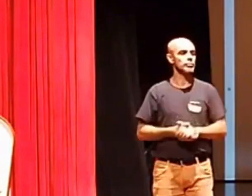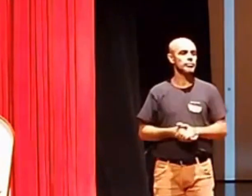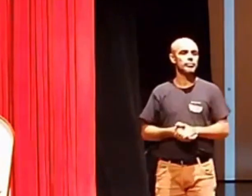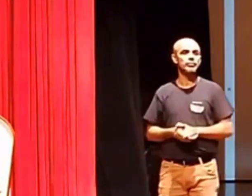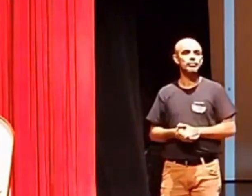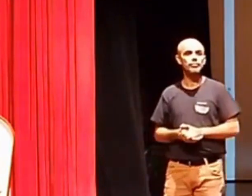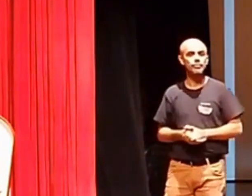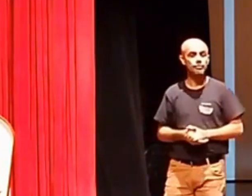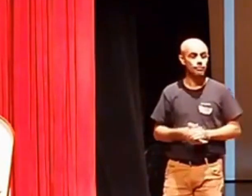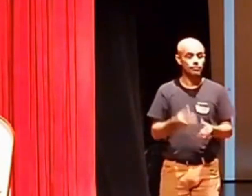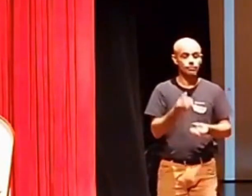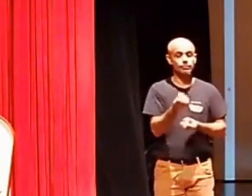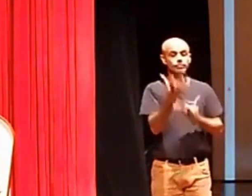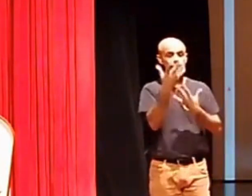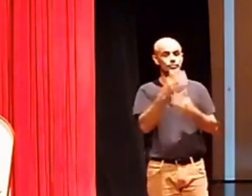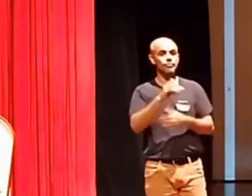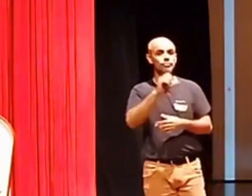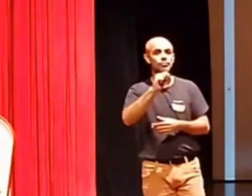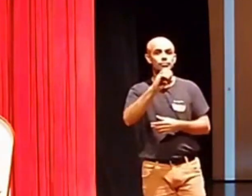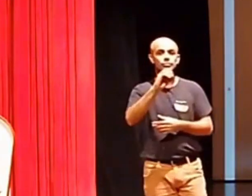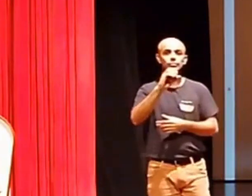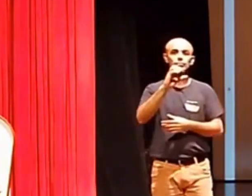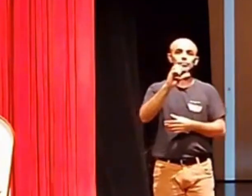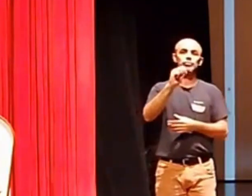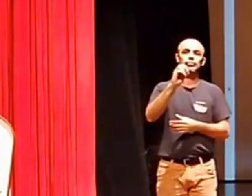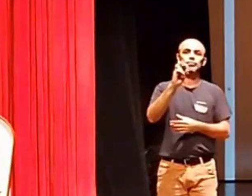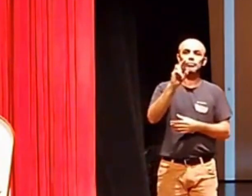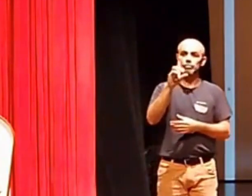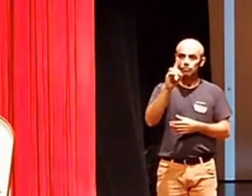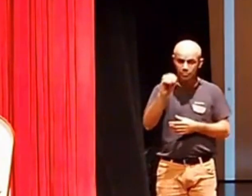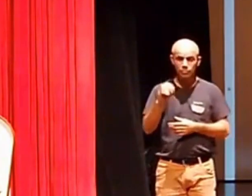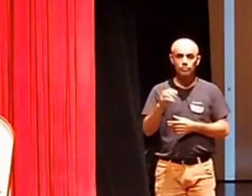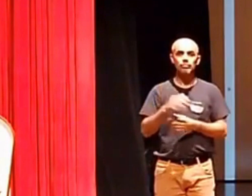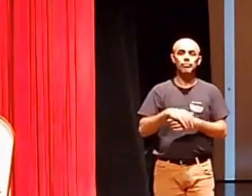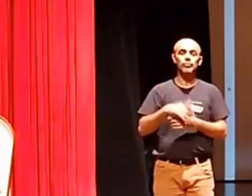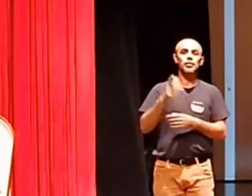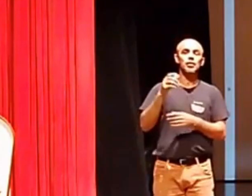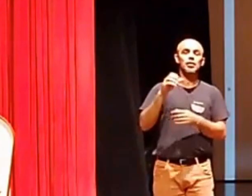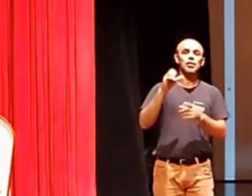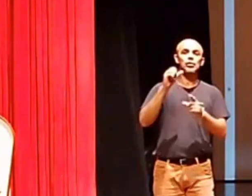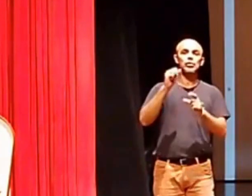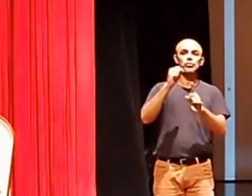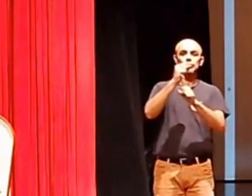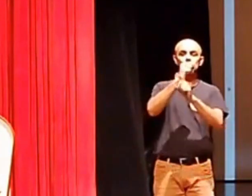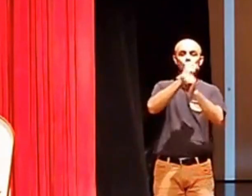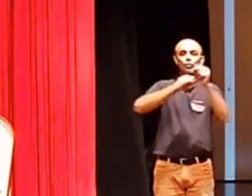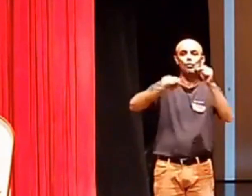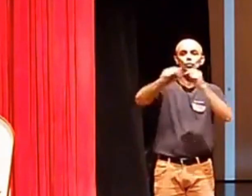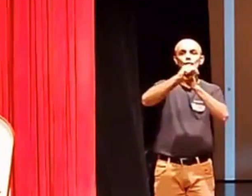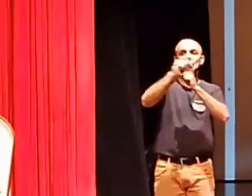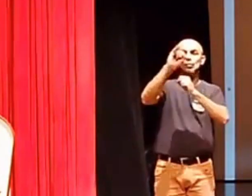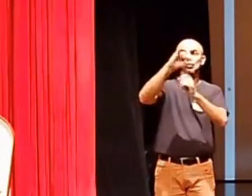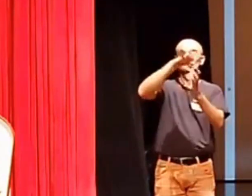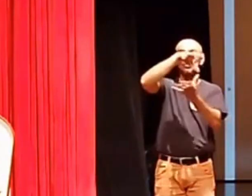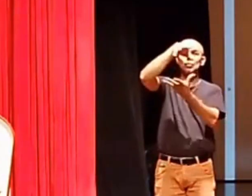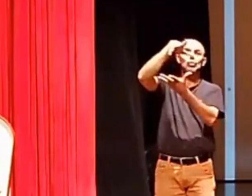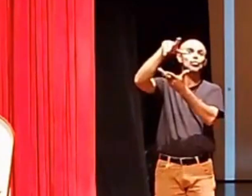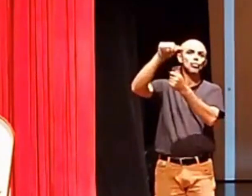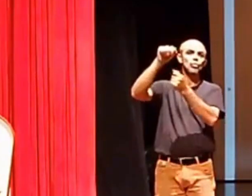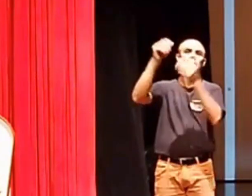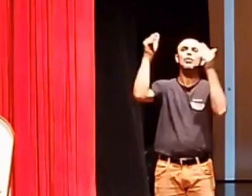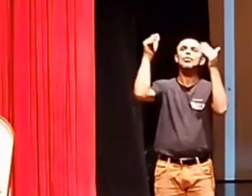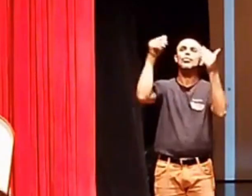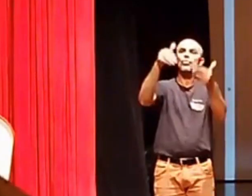E essas são informações da SOSORT, tá? A SOSORT é a Sociedade Internacional que é